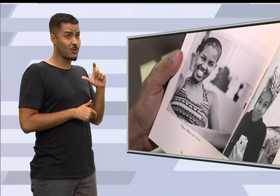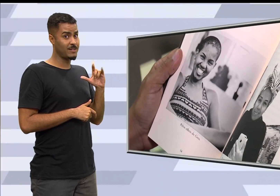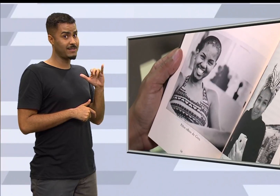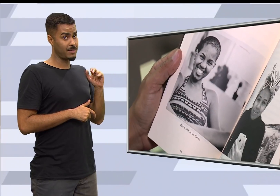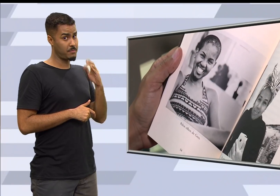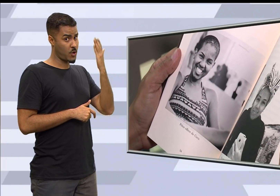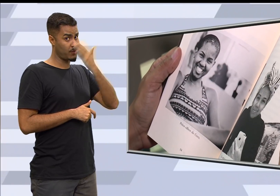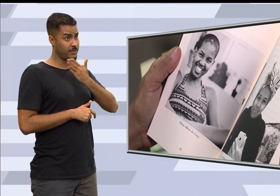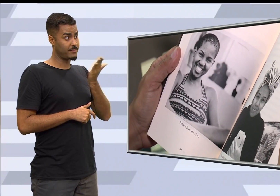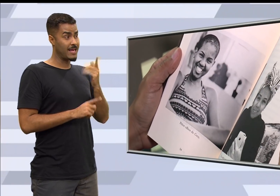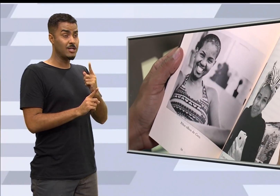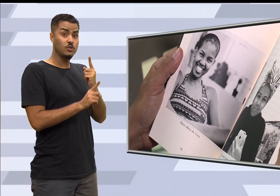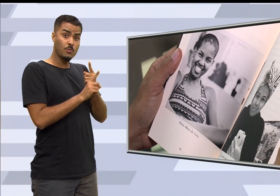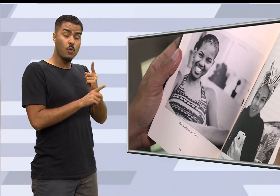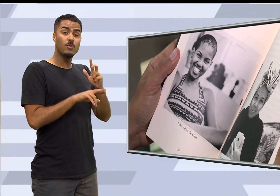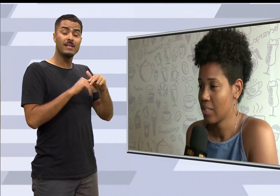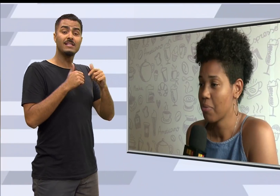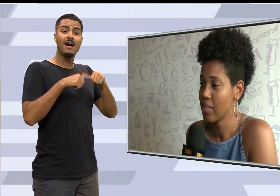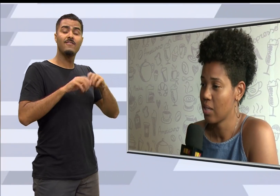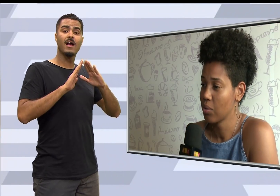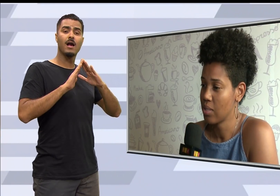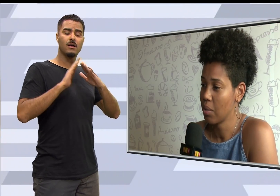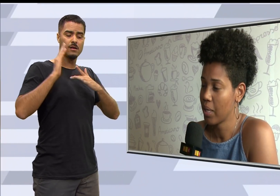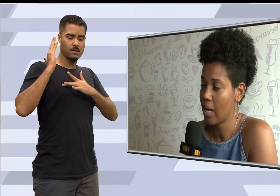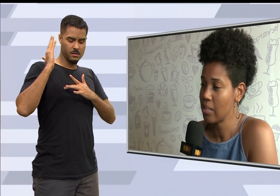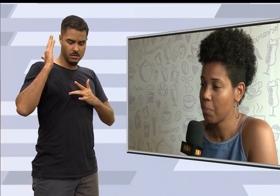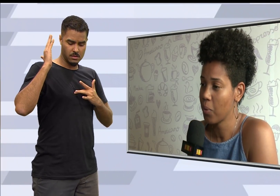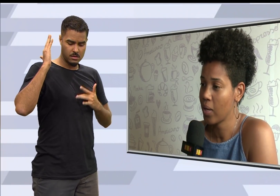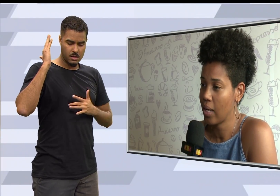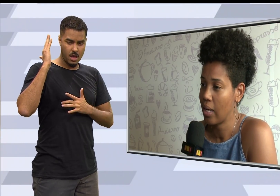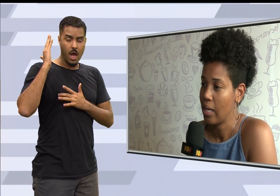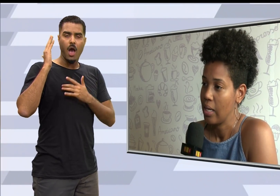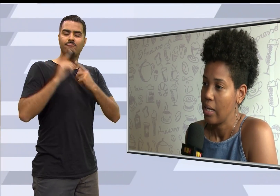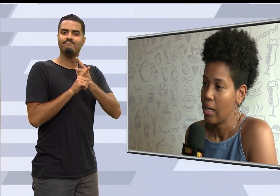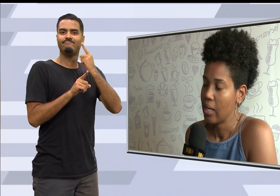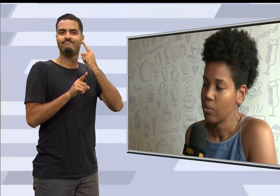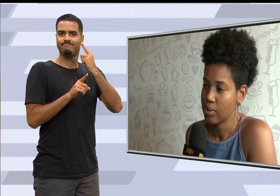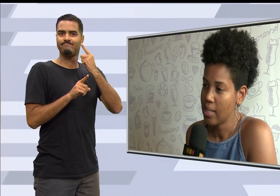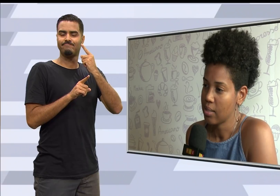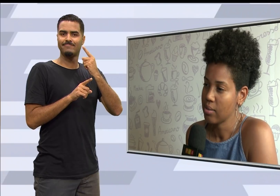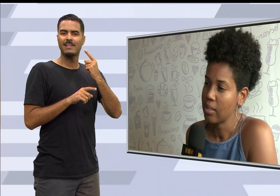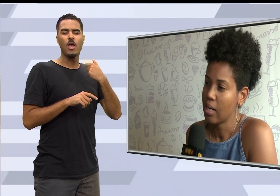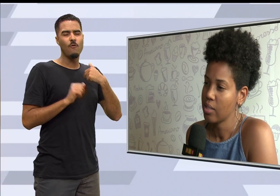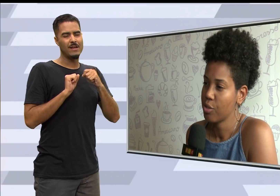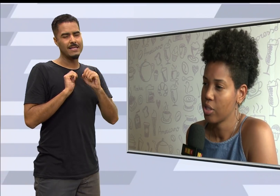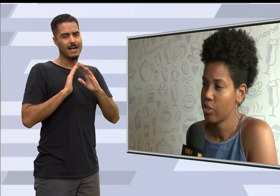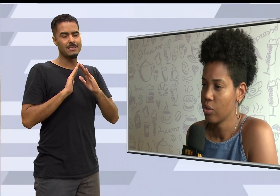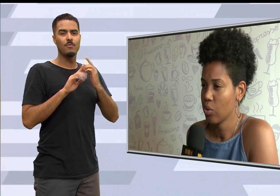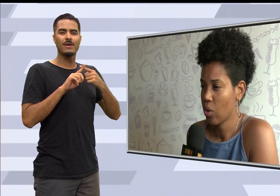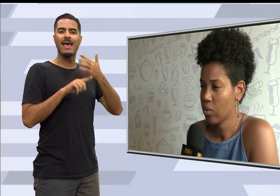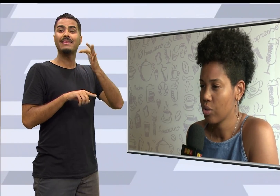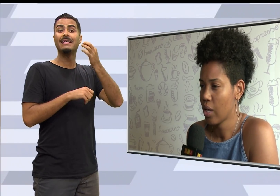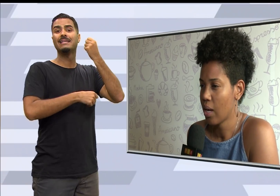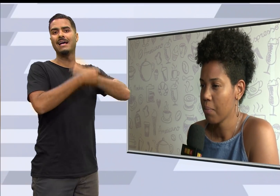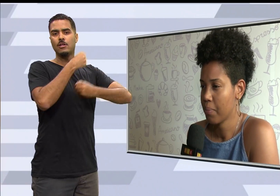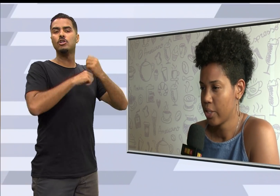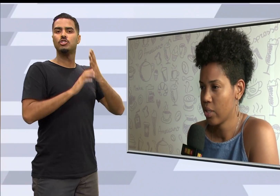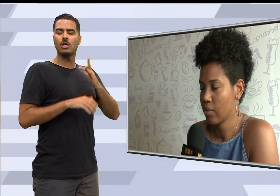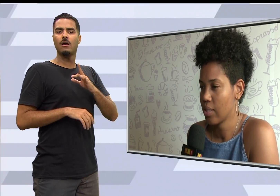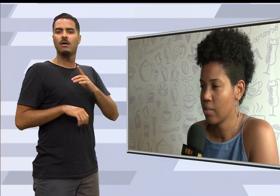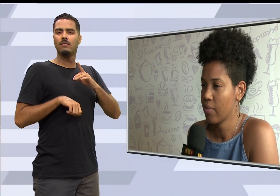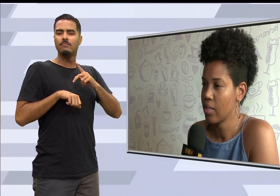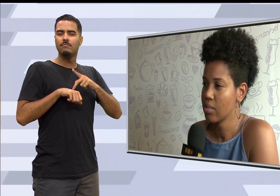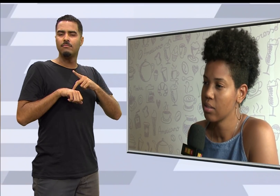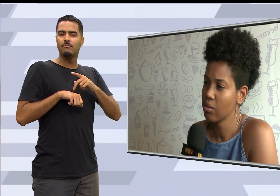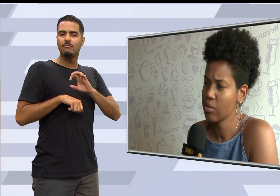descobriu o câncer durante o autoexame. Sempre fazia autoexame em casa porque uns 10 anos atrás eu tinha tido um nódulo já,